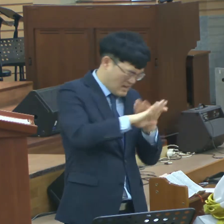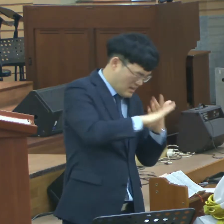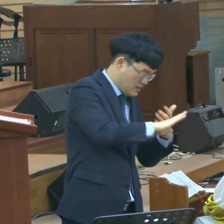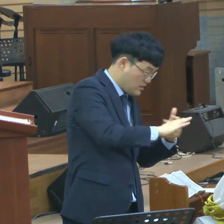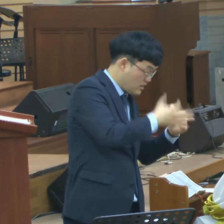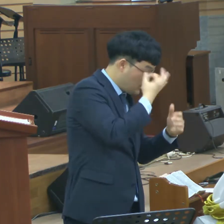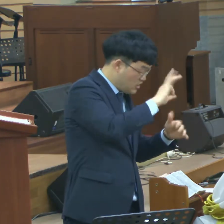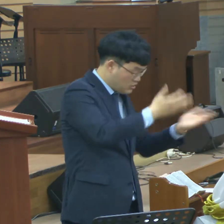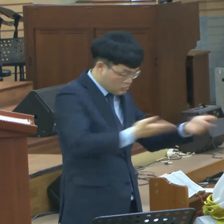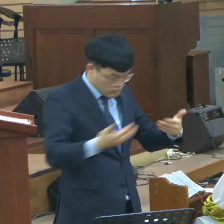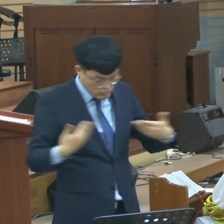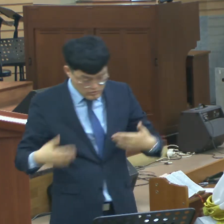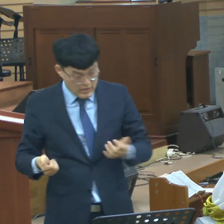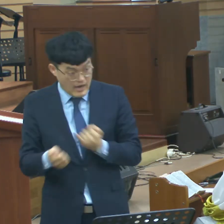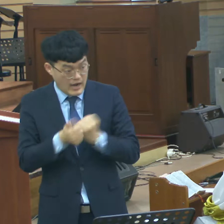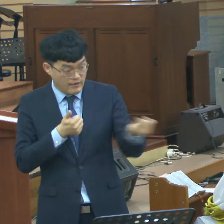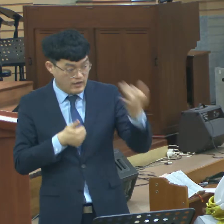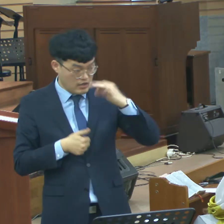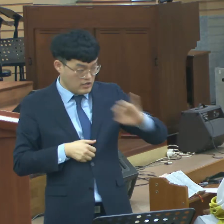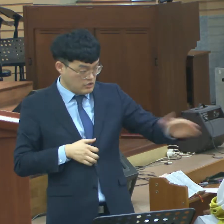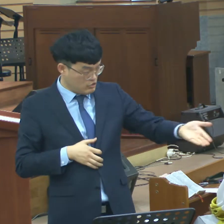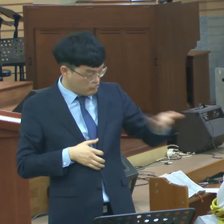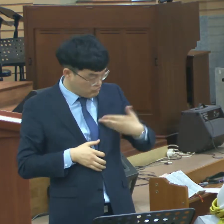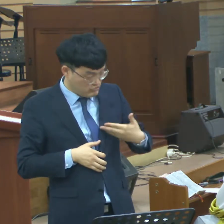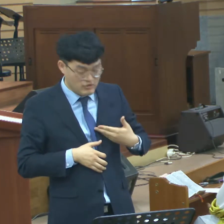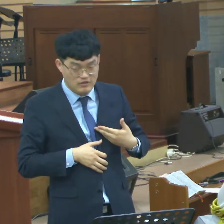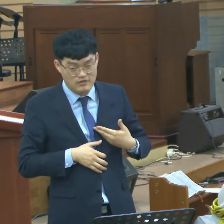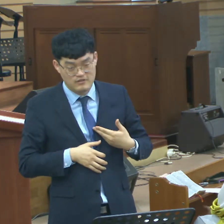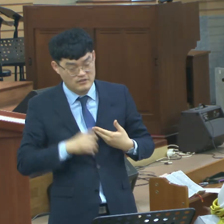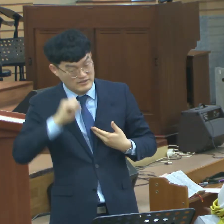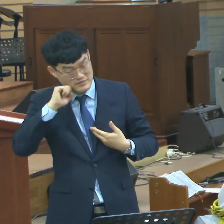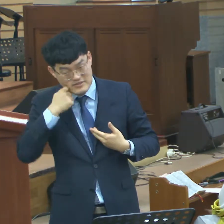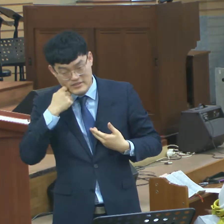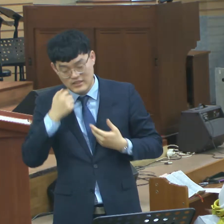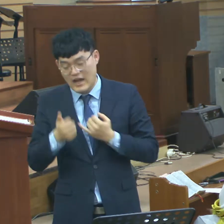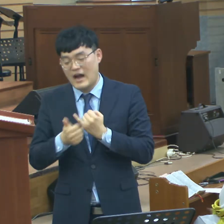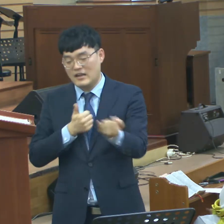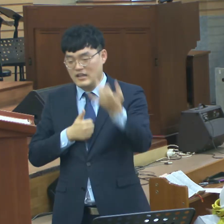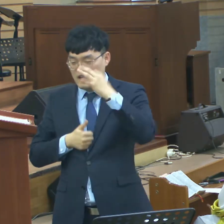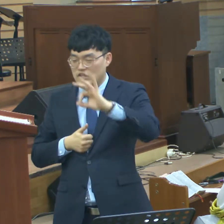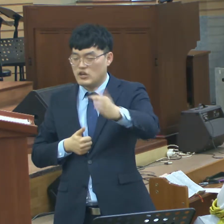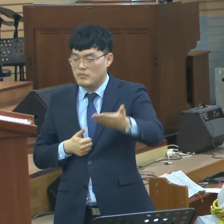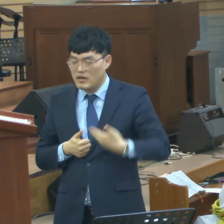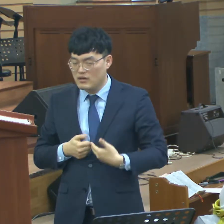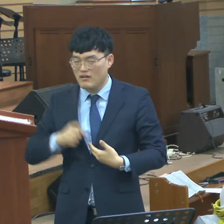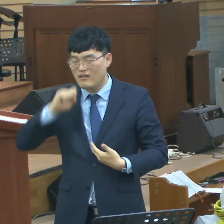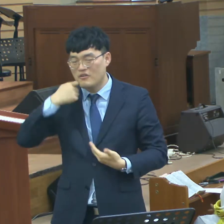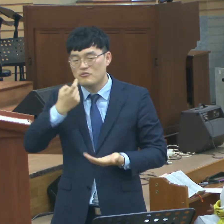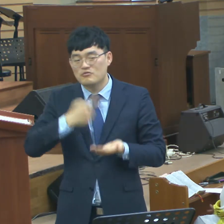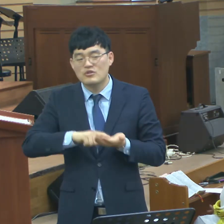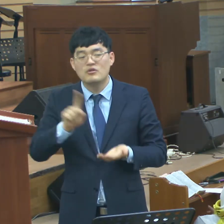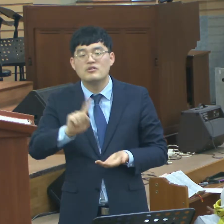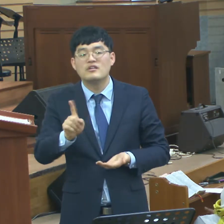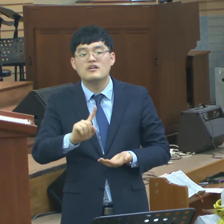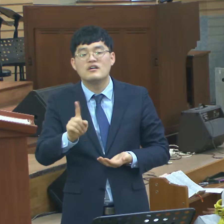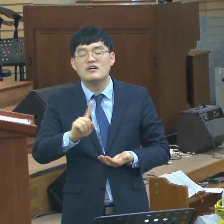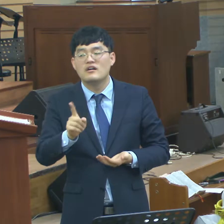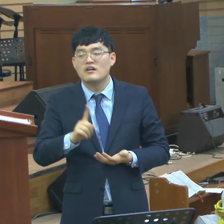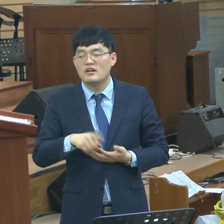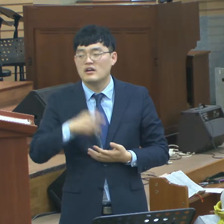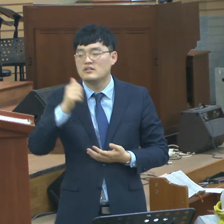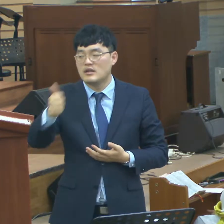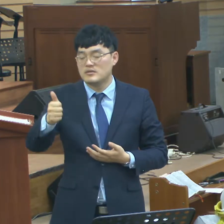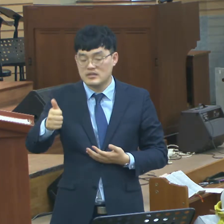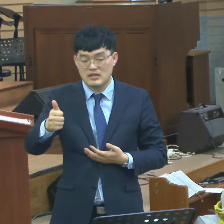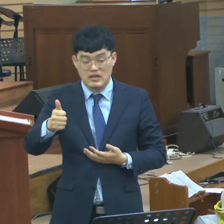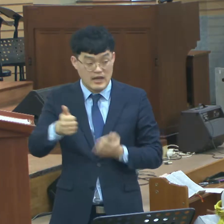받아도 부인에게 남편이 인정을 받으면 남편의 어깨가 펴지잖아요. 부인에게 인정받기가 남편들 어려워요, 쉬워요? 한